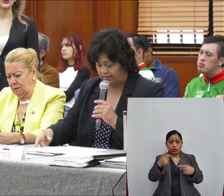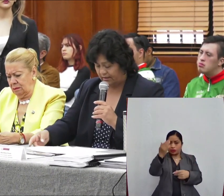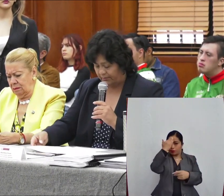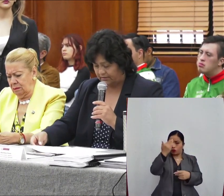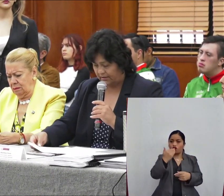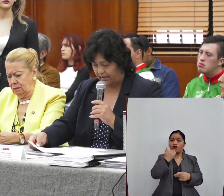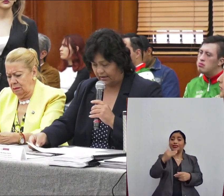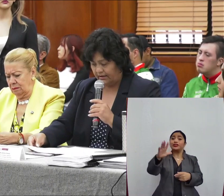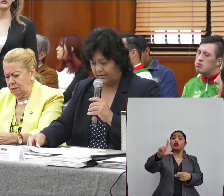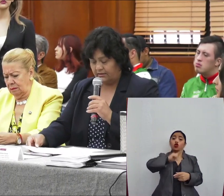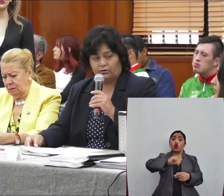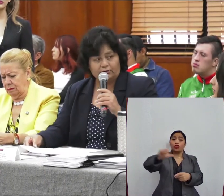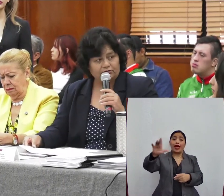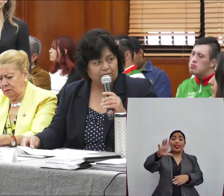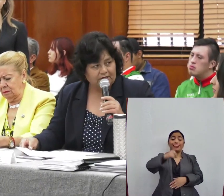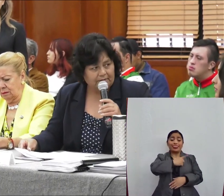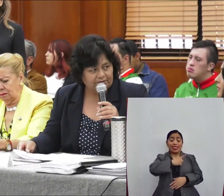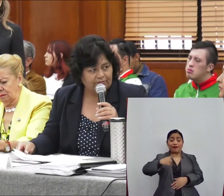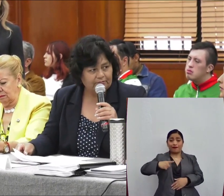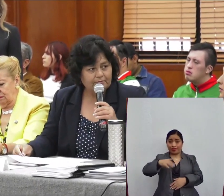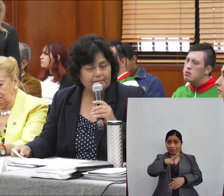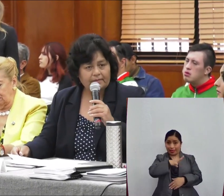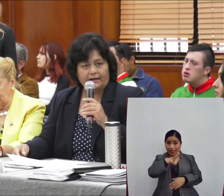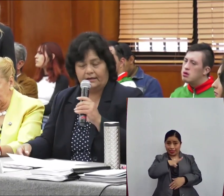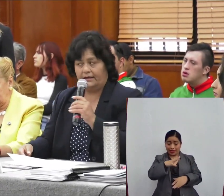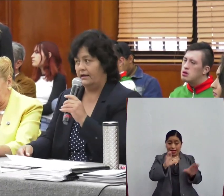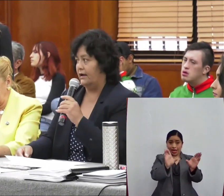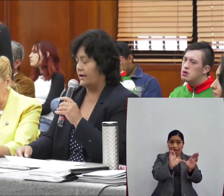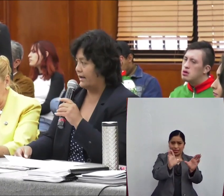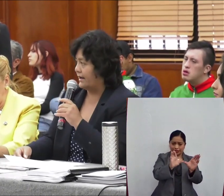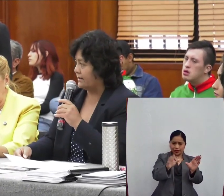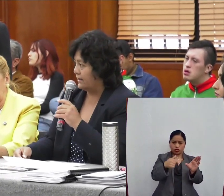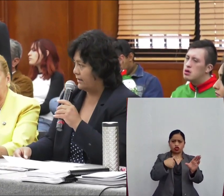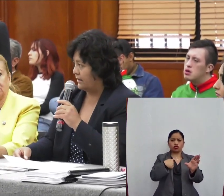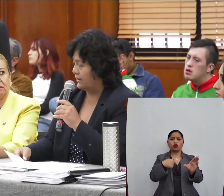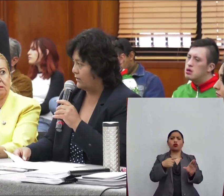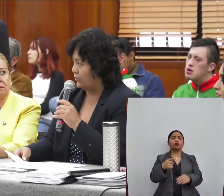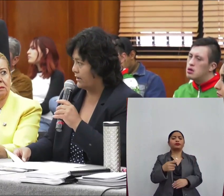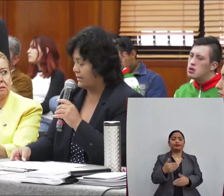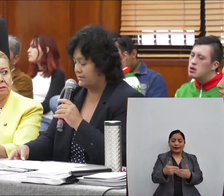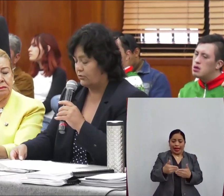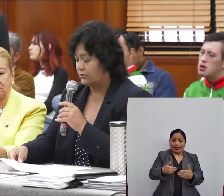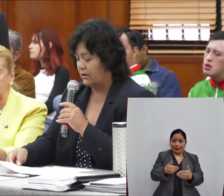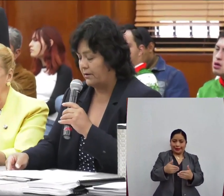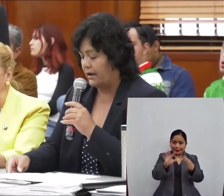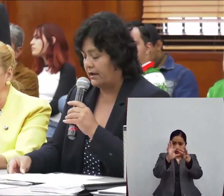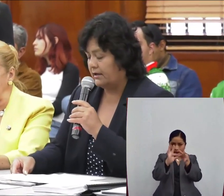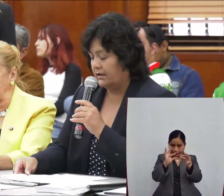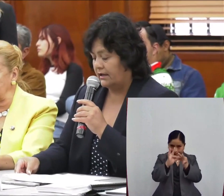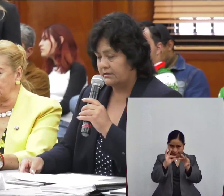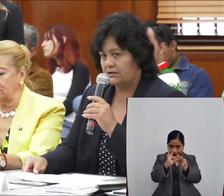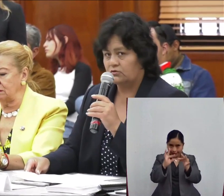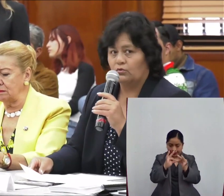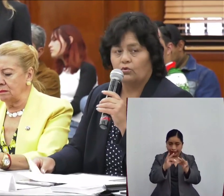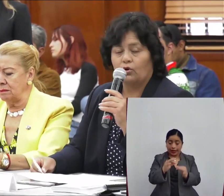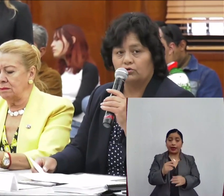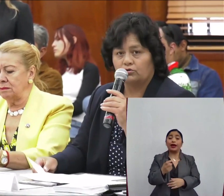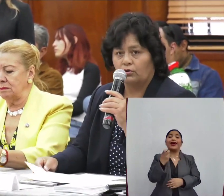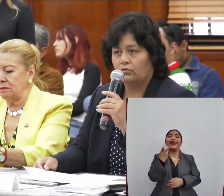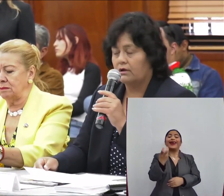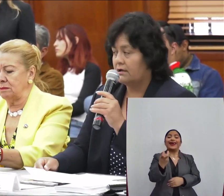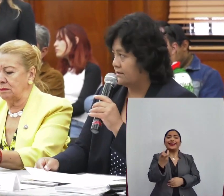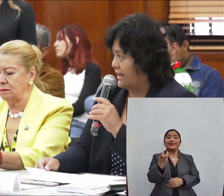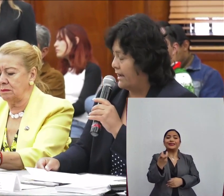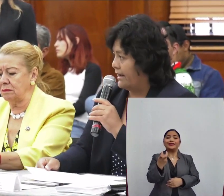de discapacidad, solo es una observación. Aclarar que lo que se contempla es que su